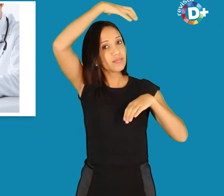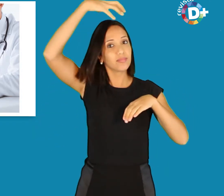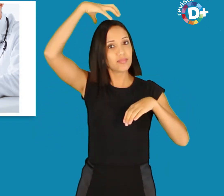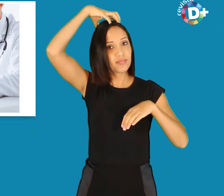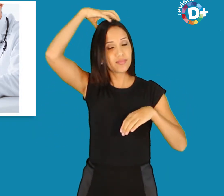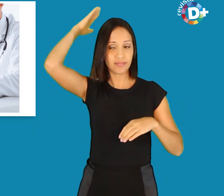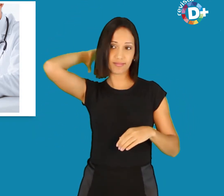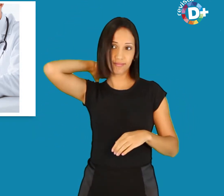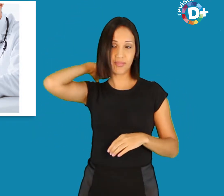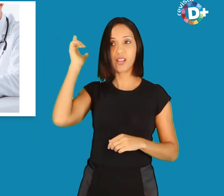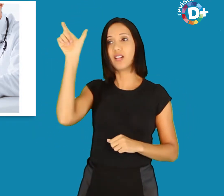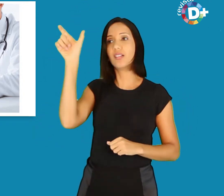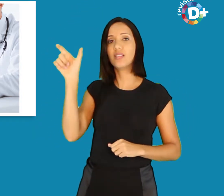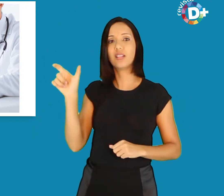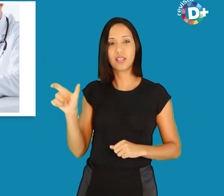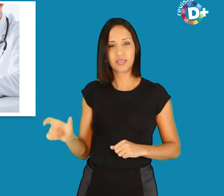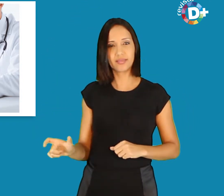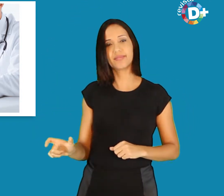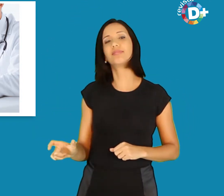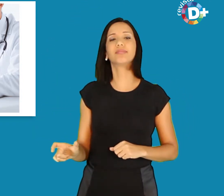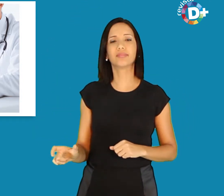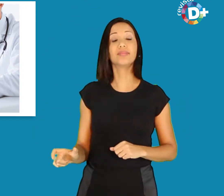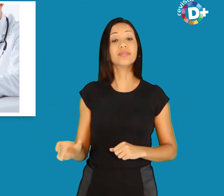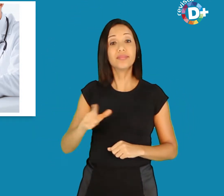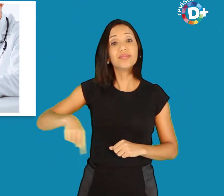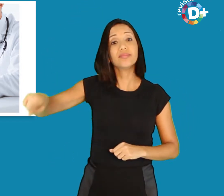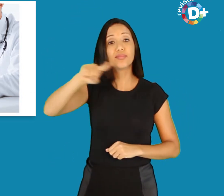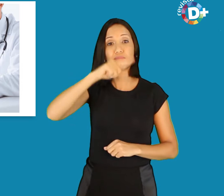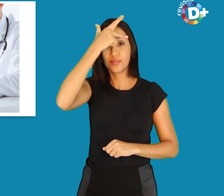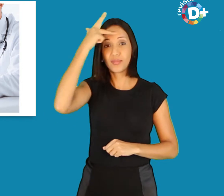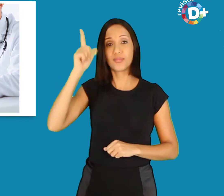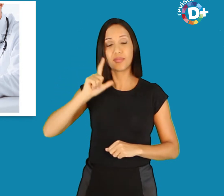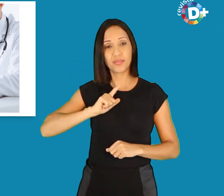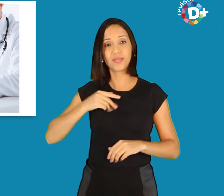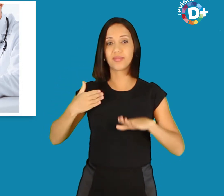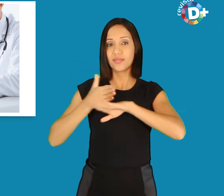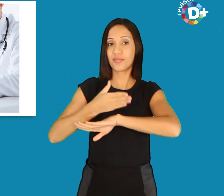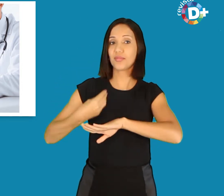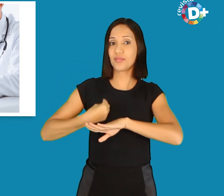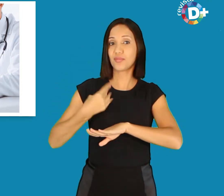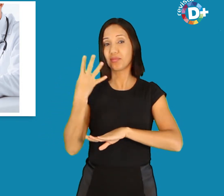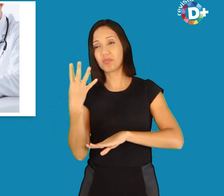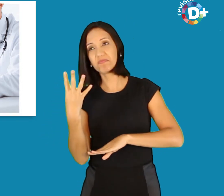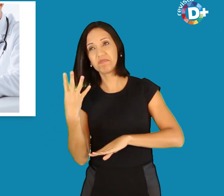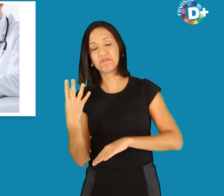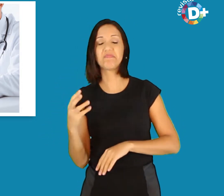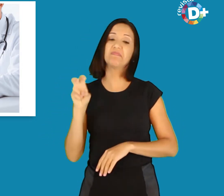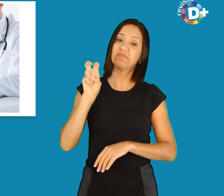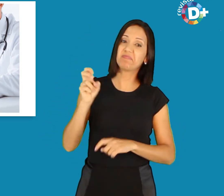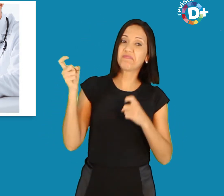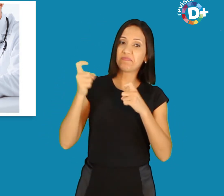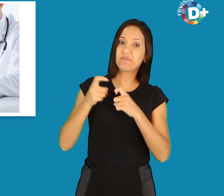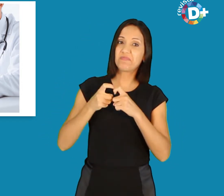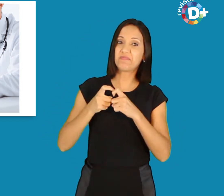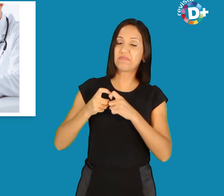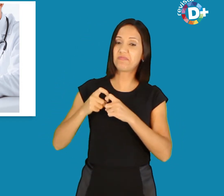isso porque os sintomas iniciais são parecidos com os de outras doenças e como na maioria das vezes o diagnóstico